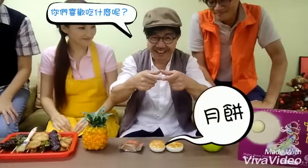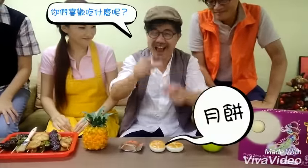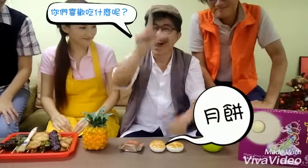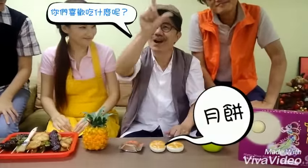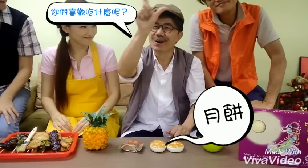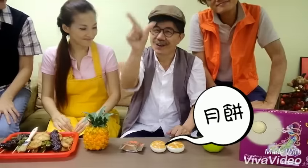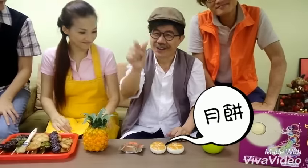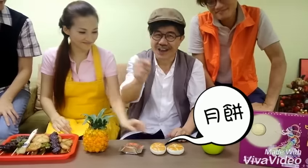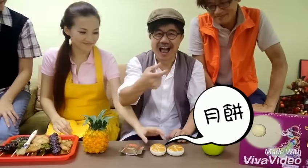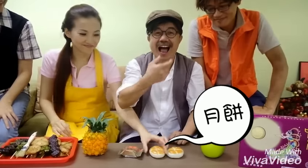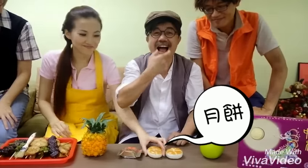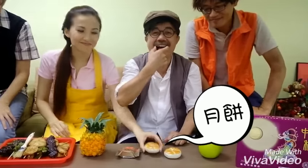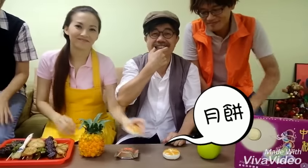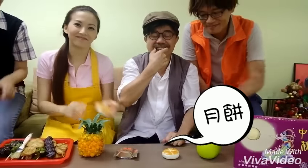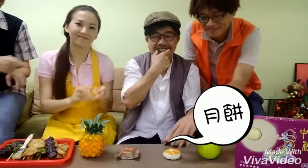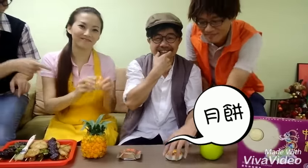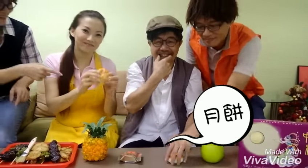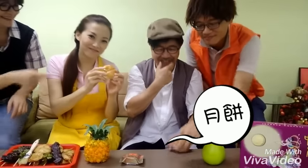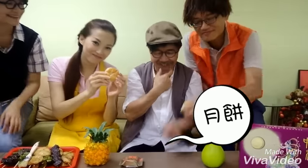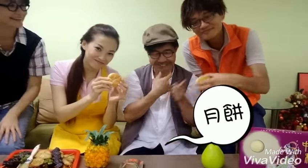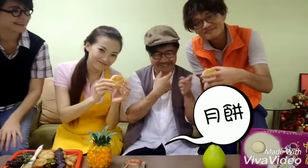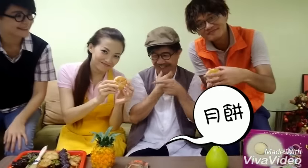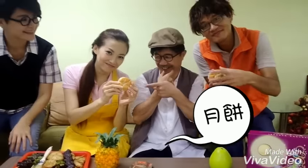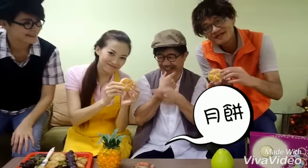呢？月饼，